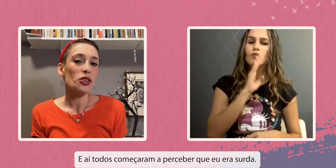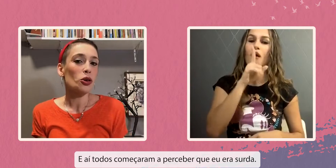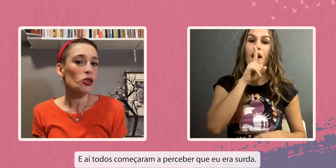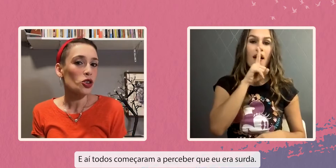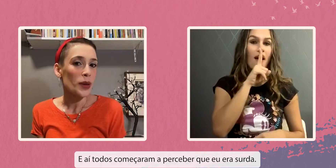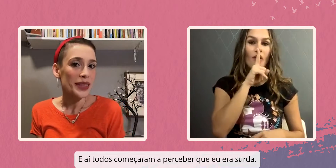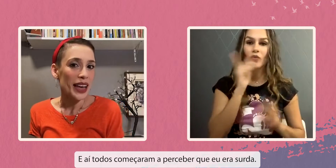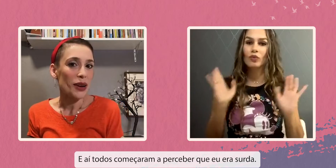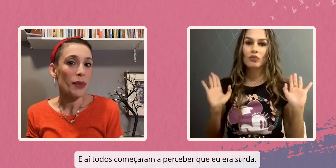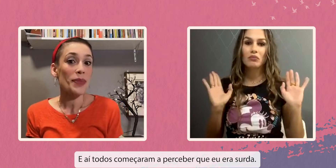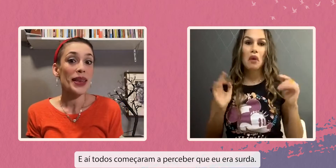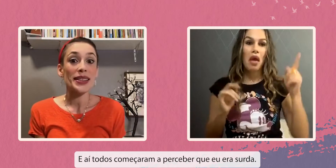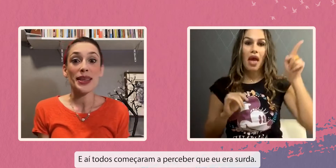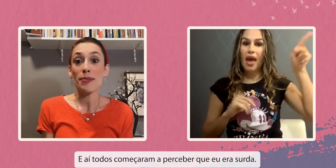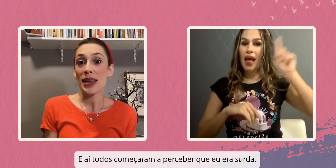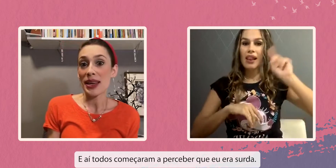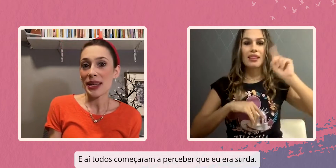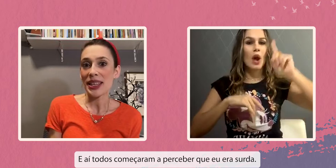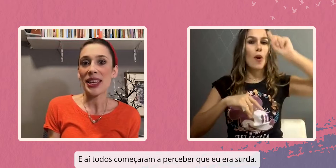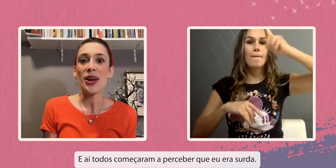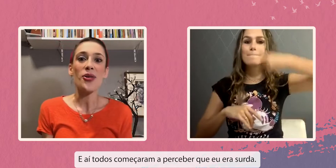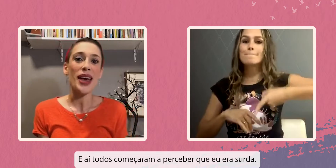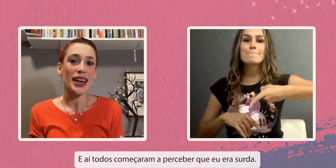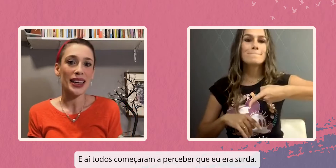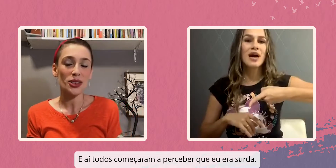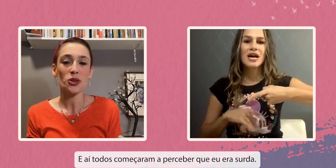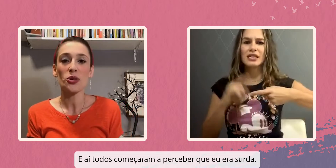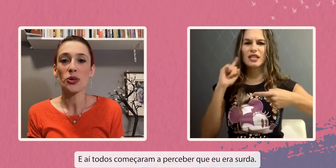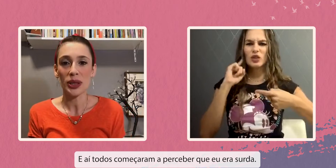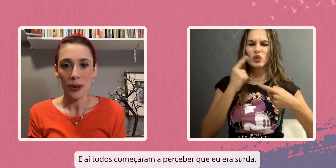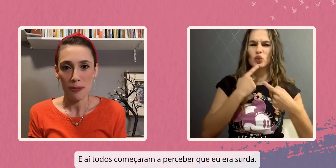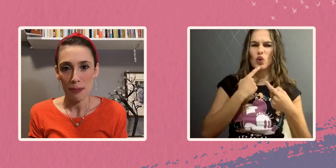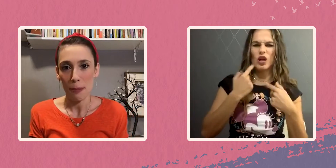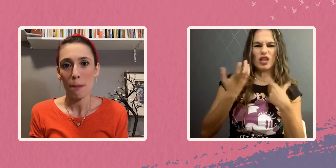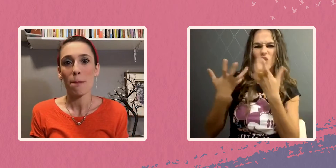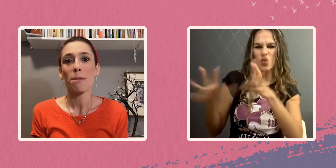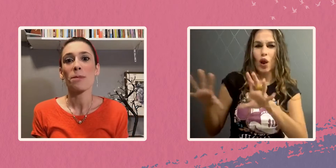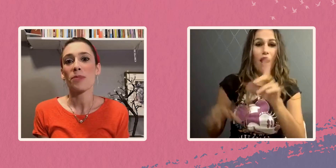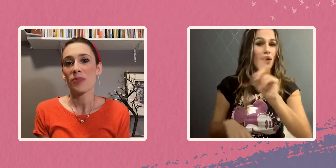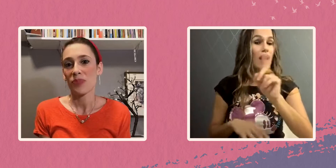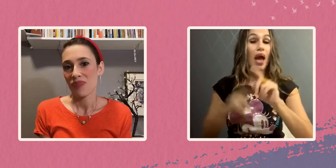E aí todos começaram a perceber que eu era.